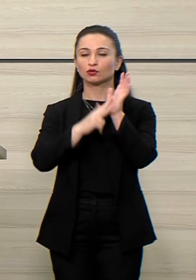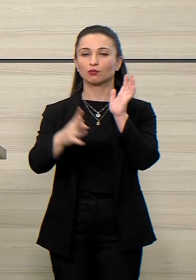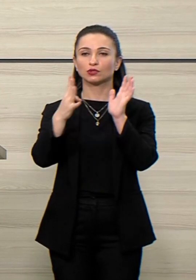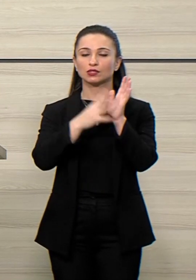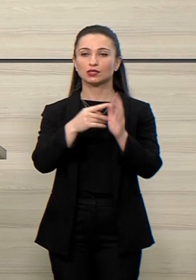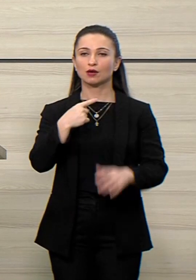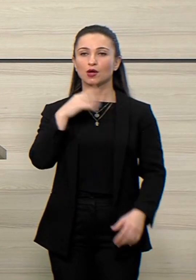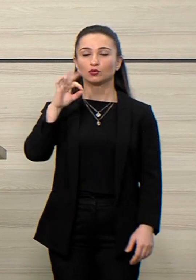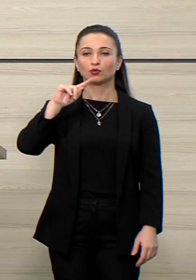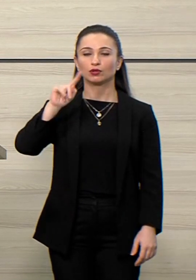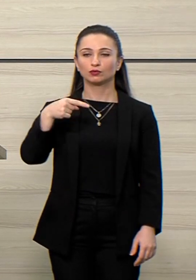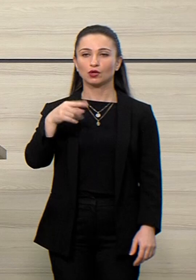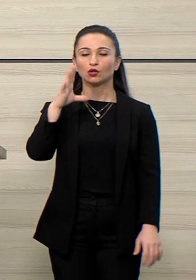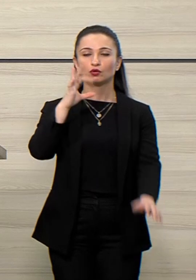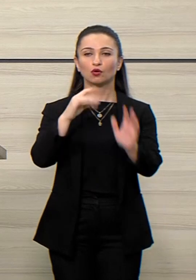1189 ხმა,